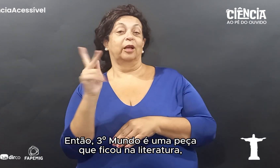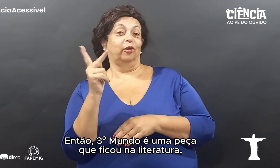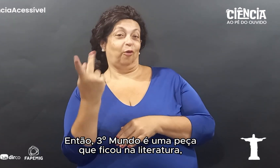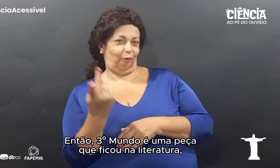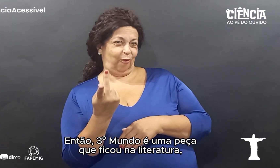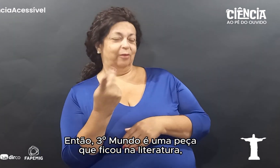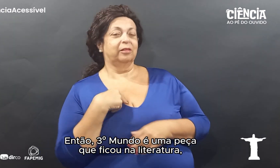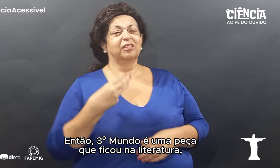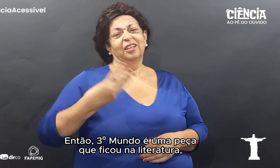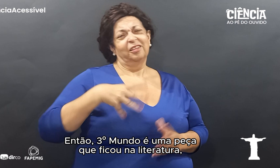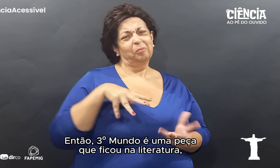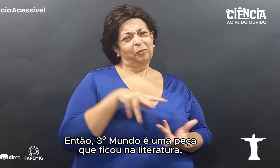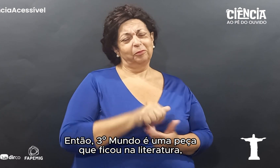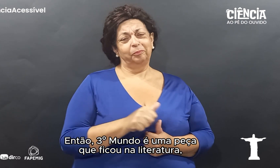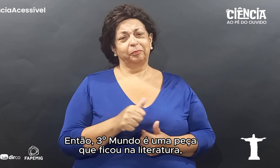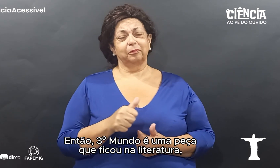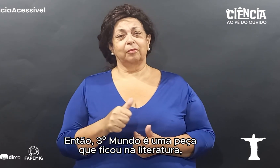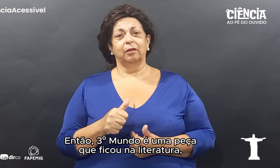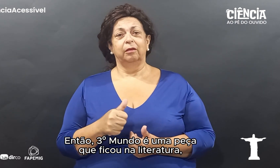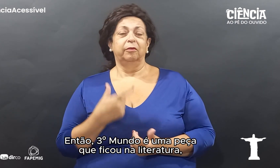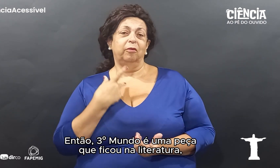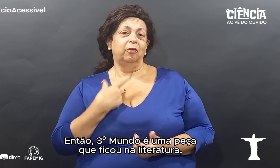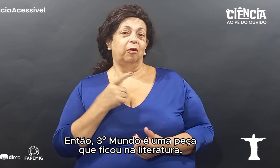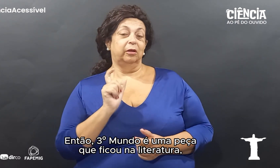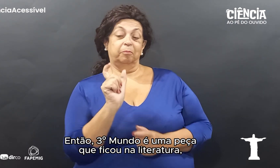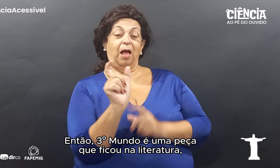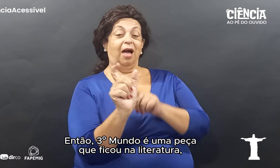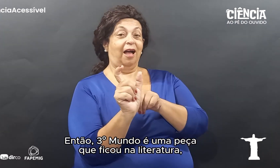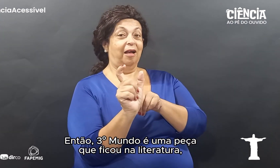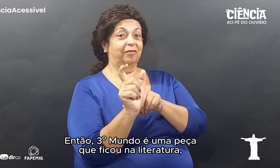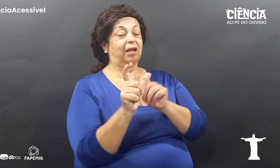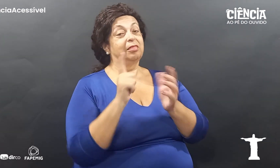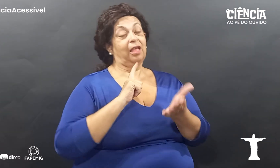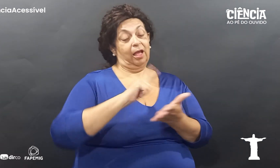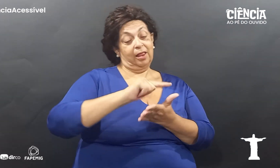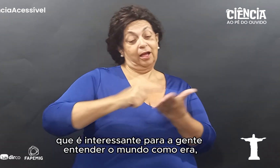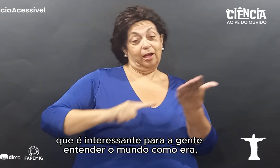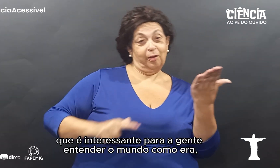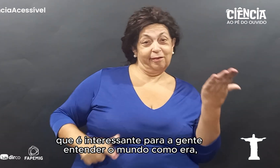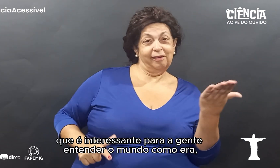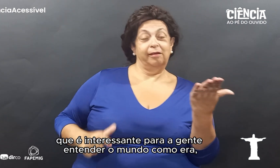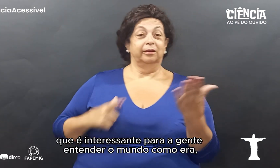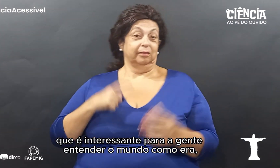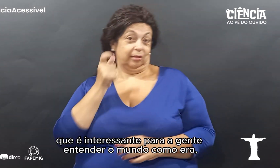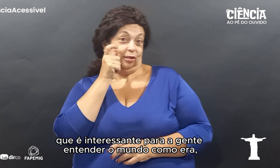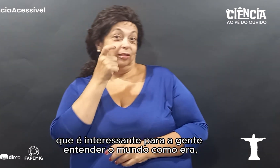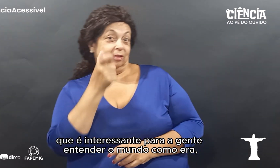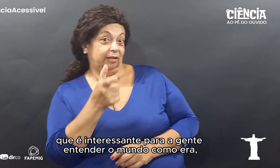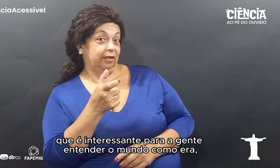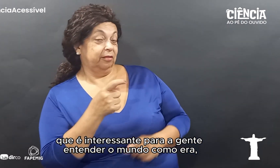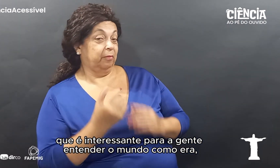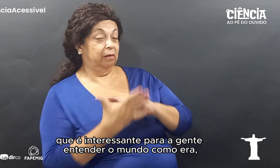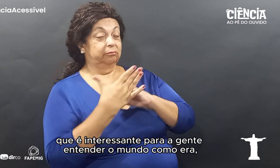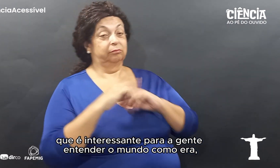mundo é uma peça que ficou na literatura, que é interessante para a gente entender o mundo como ele